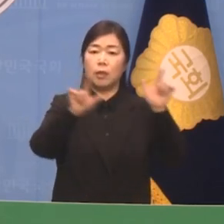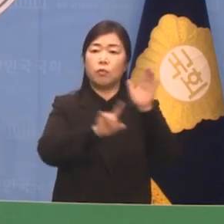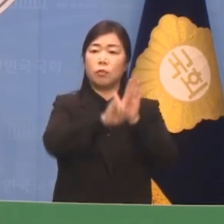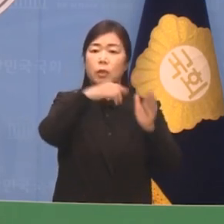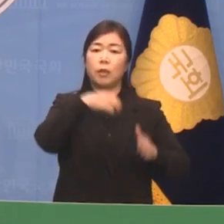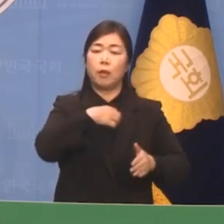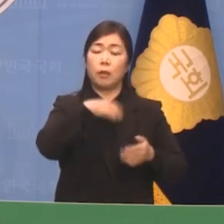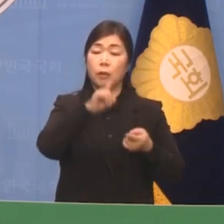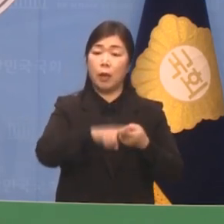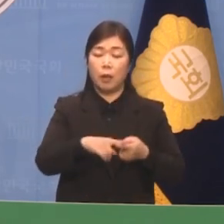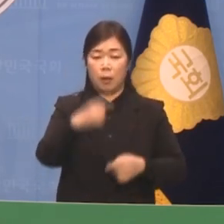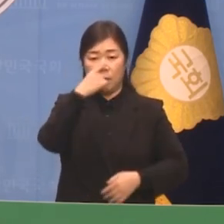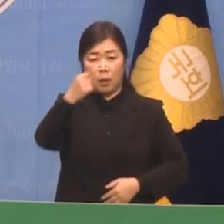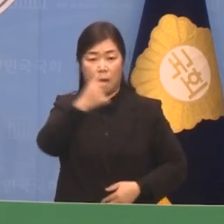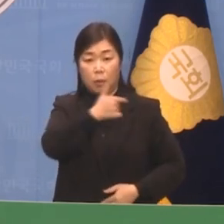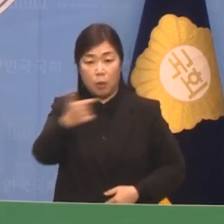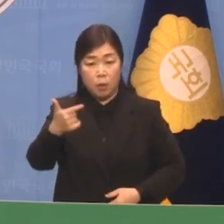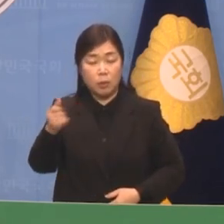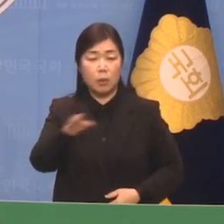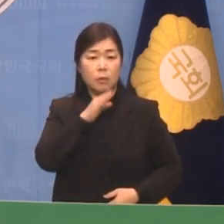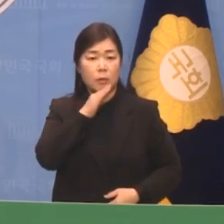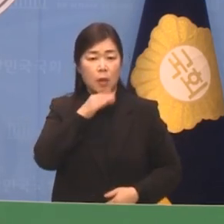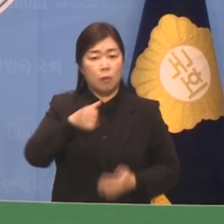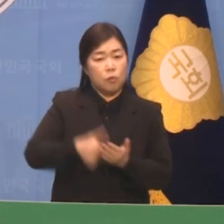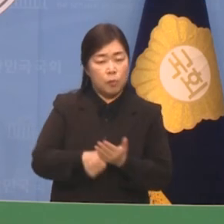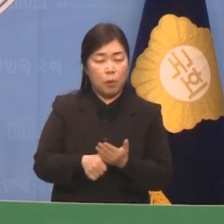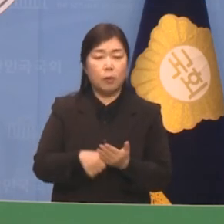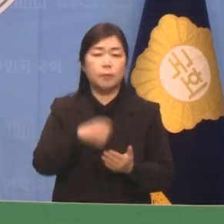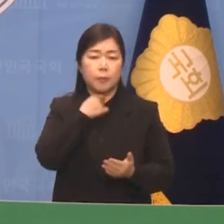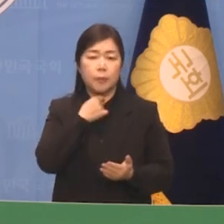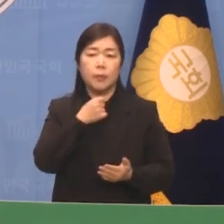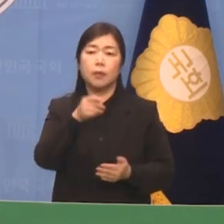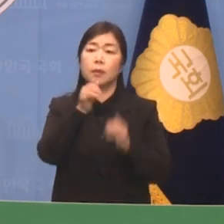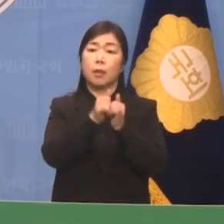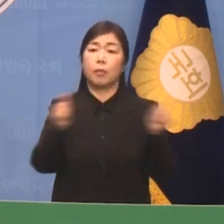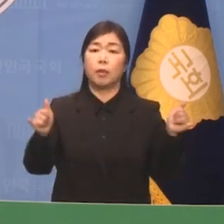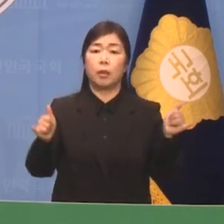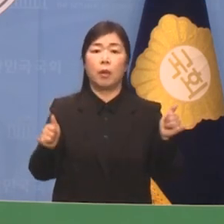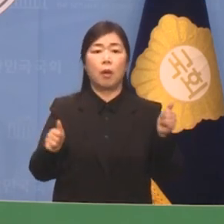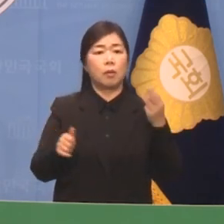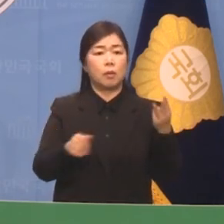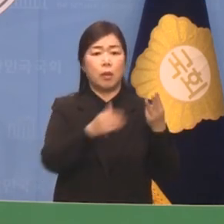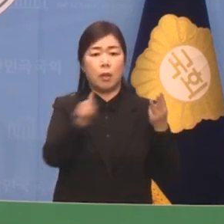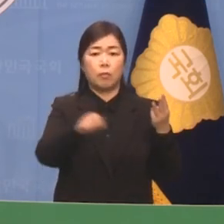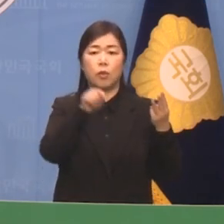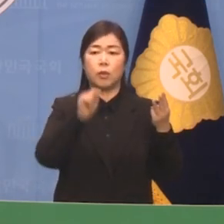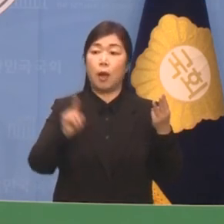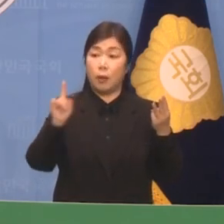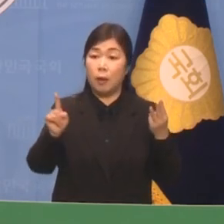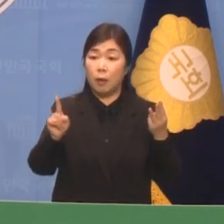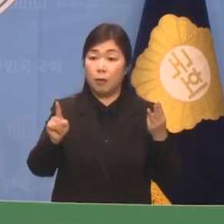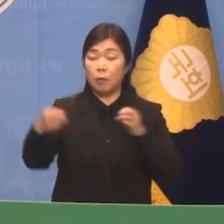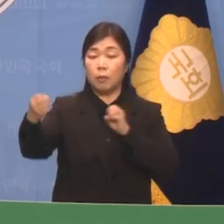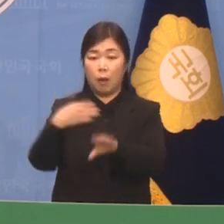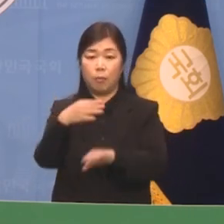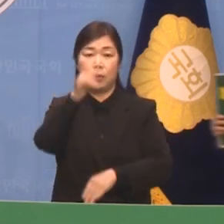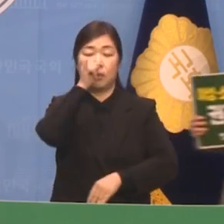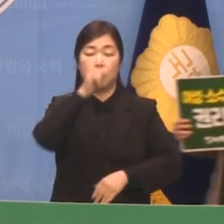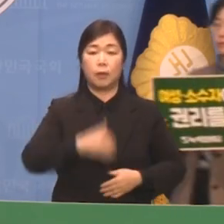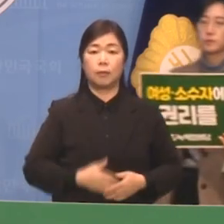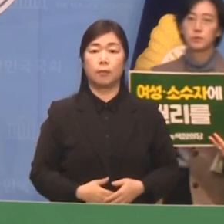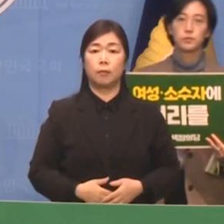민감도가 높으면서 실제 투표 의향도 있는 이른바 기후유권자가 3명 중 1명이라 된다는 결과가